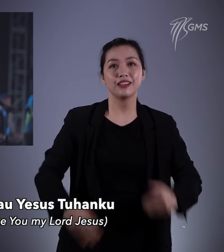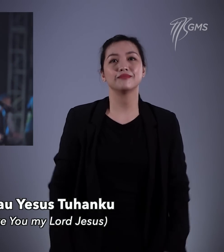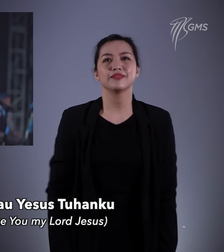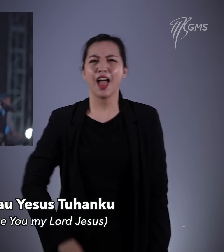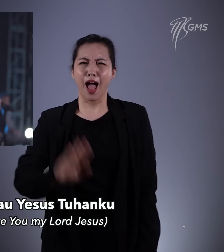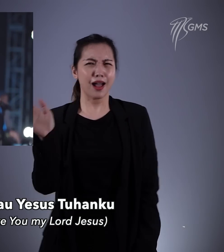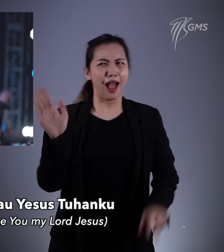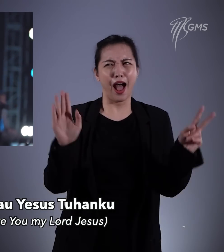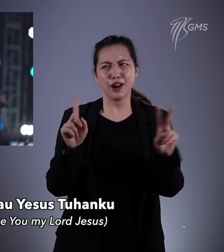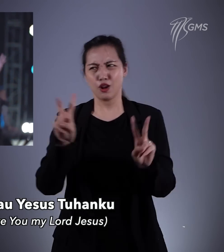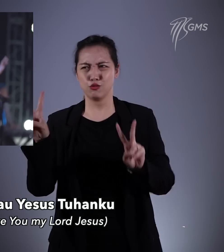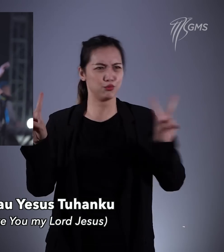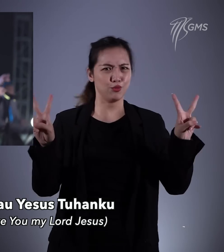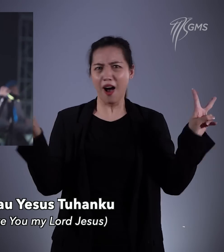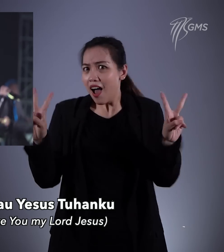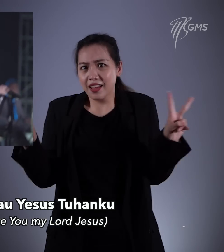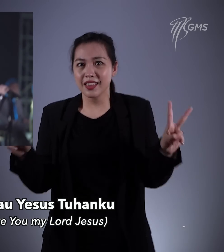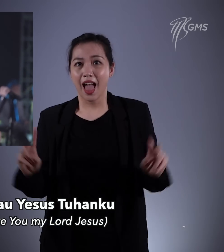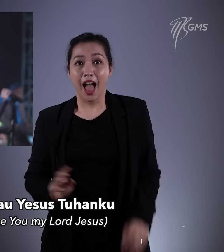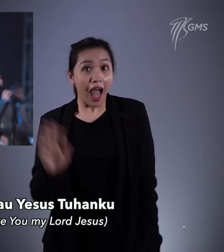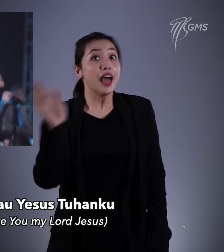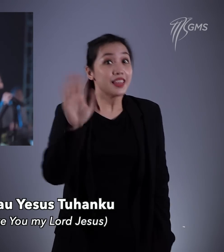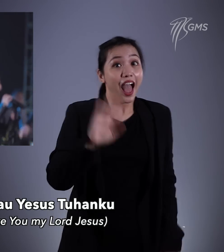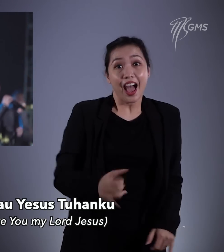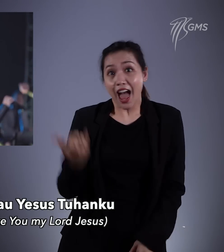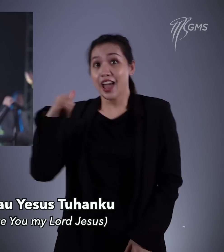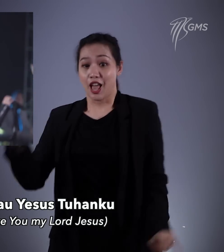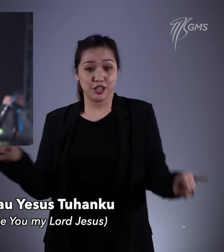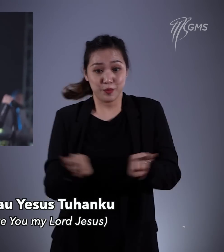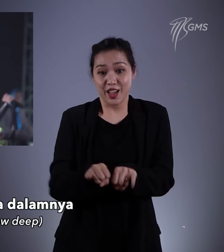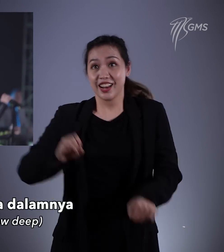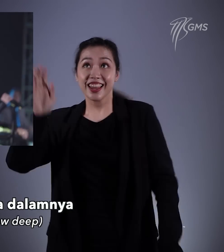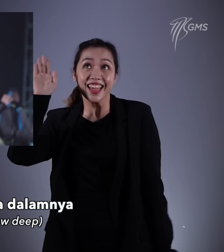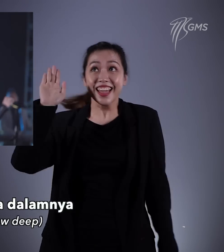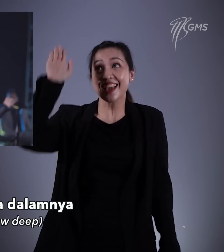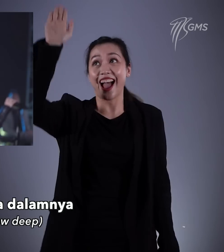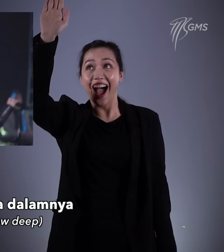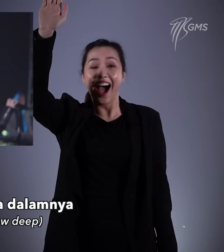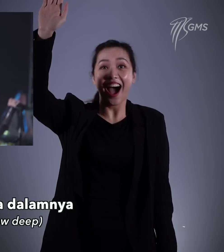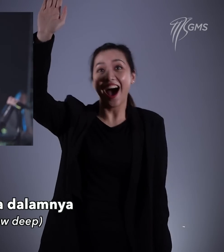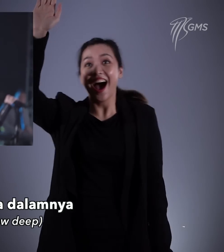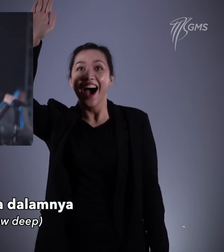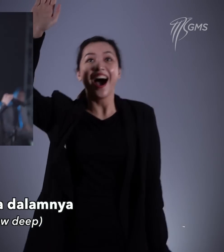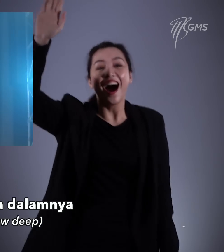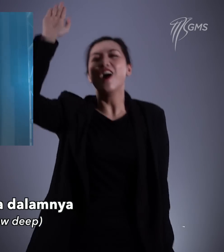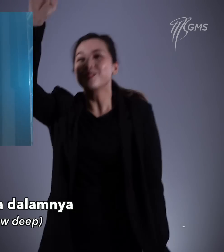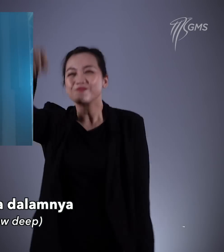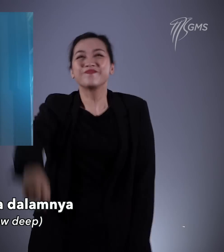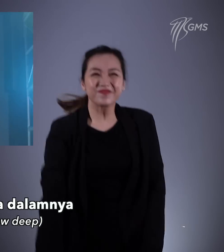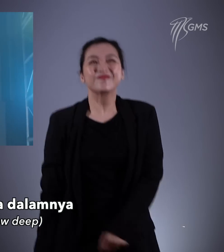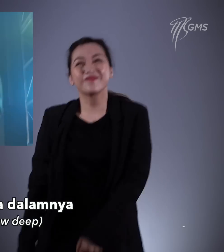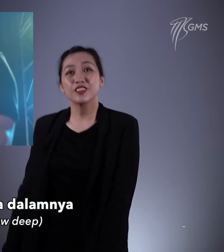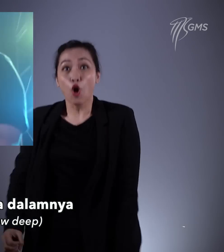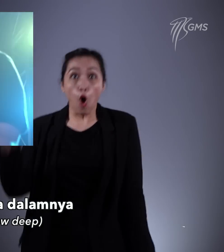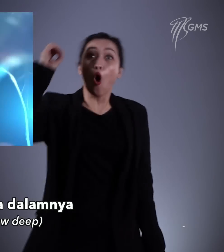bandingannya, tiada duanya, tiada sepertinya.